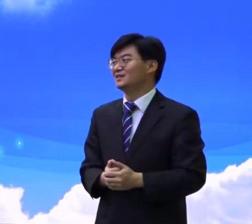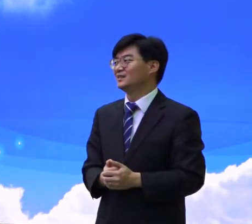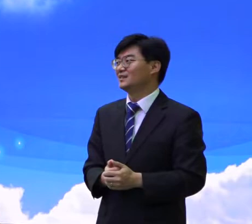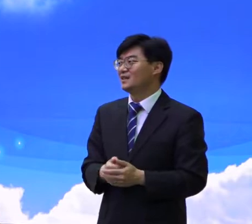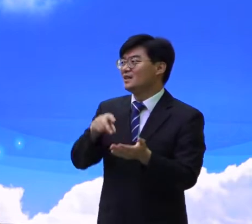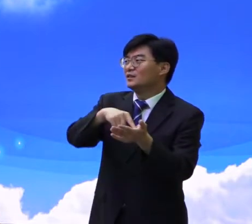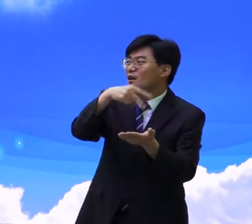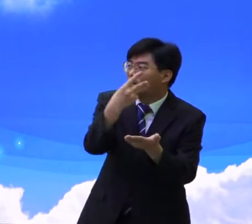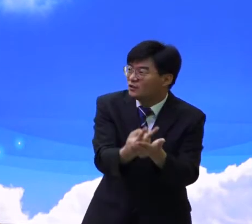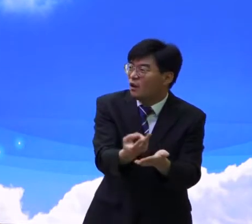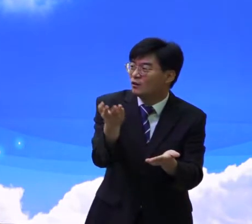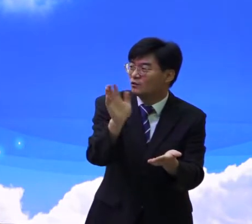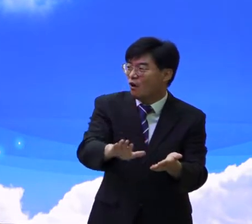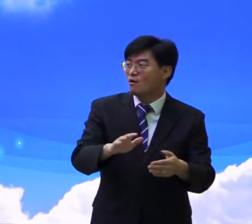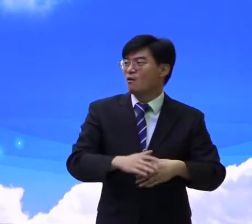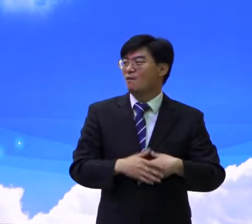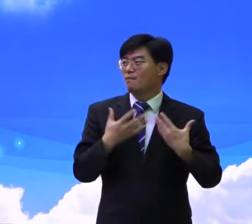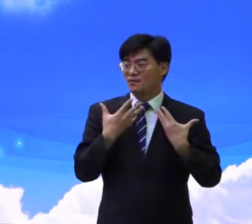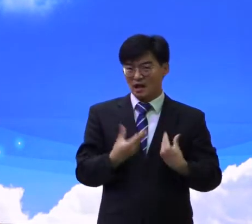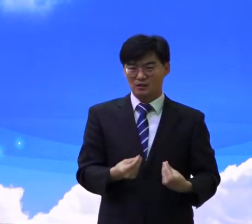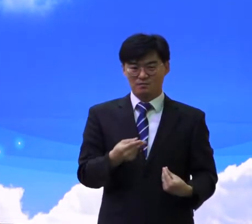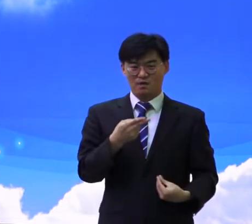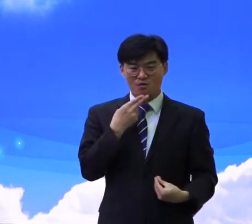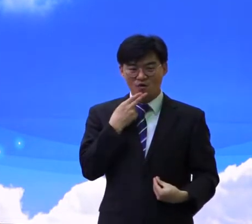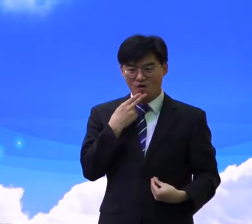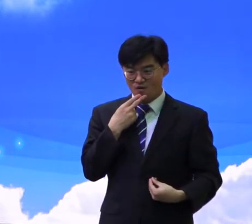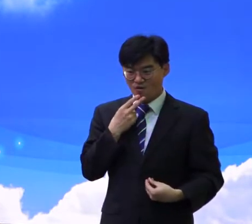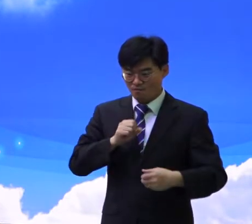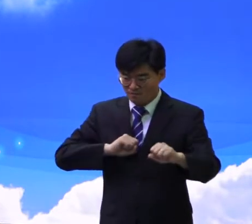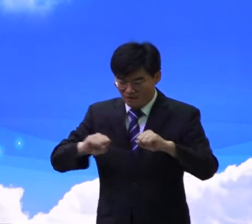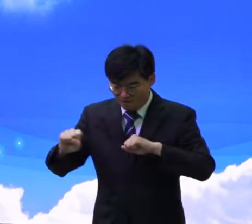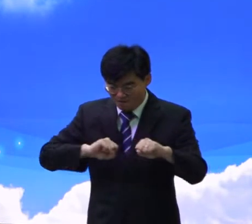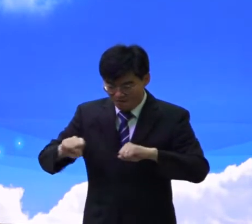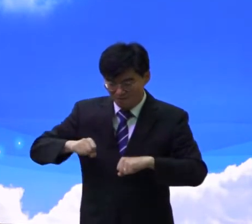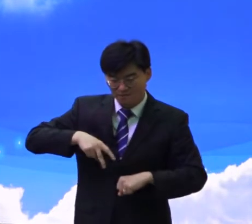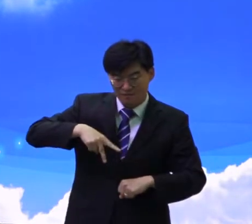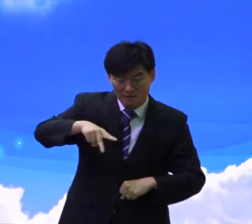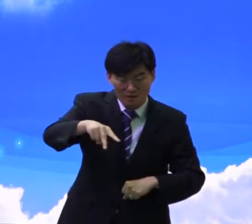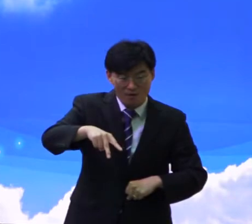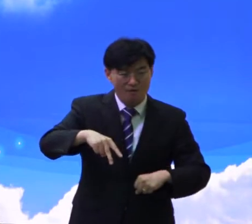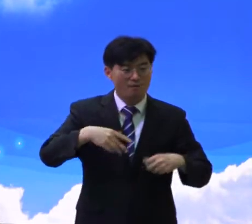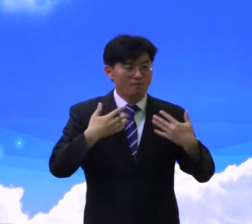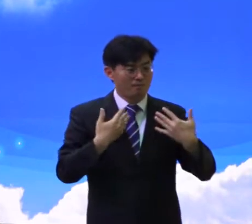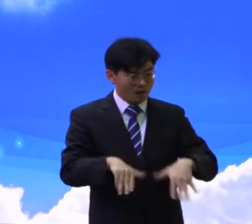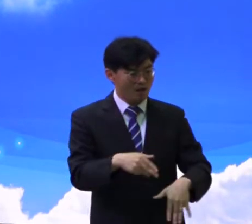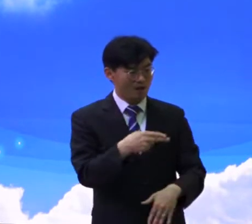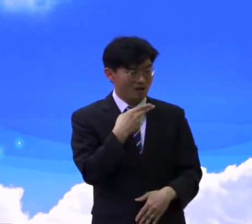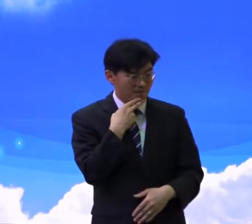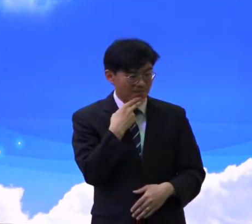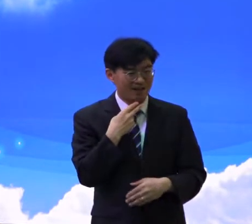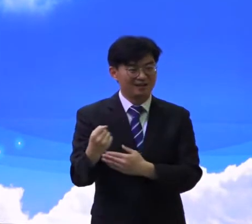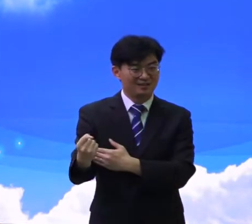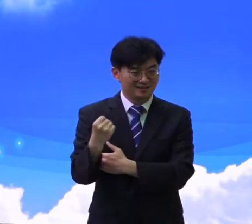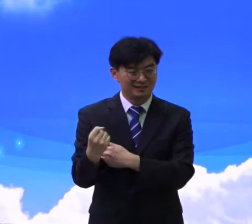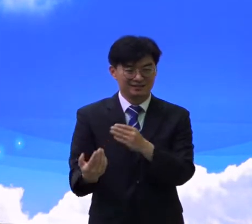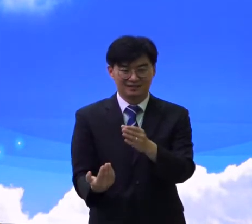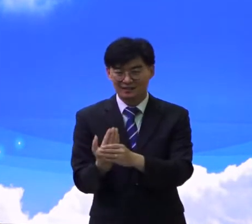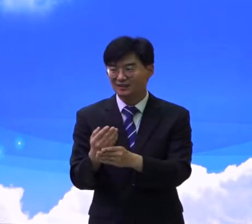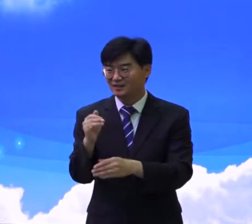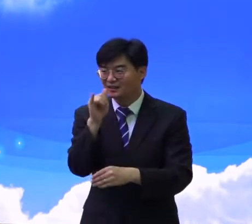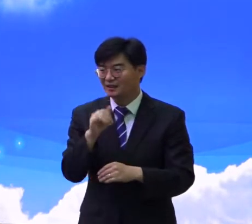밭을하여도 곤비하지 아니하겠고 걸어가도 피곤하지 아니하리로다. 아멘. 저와